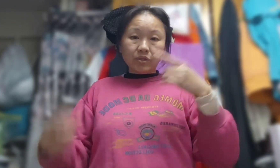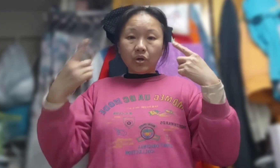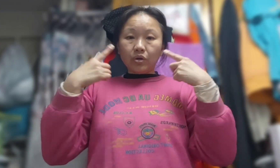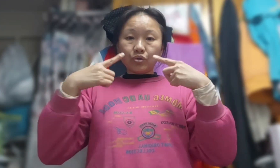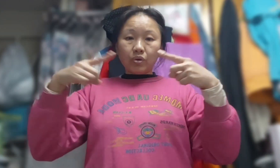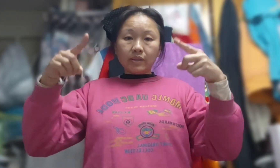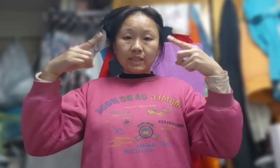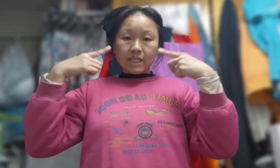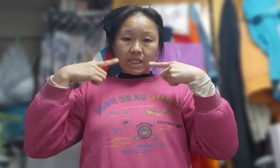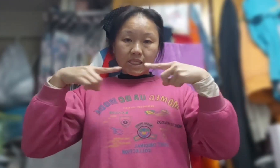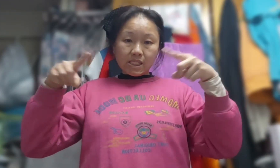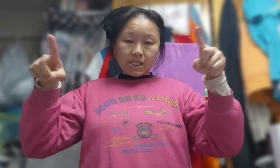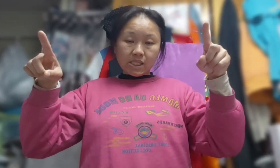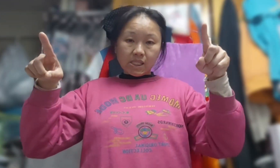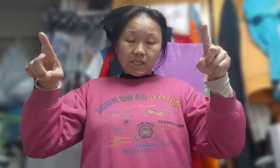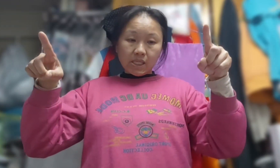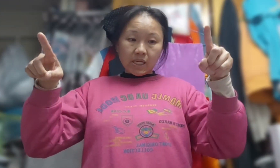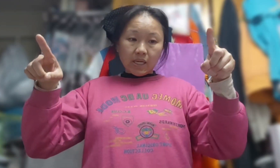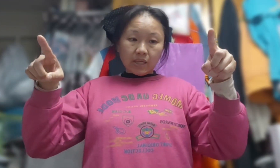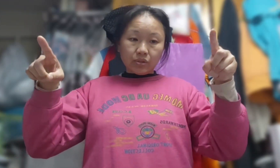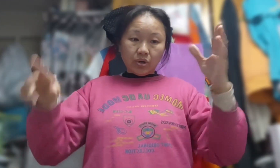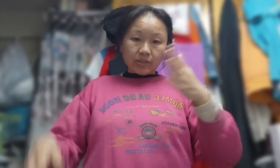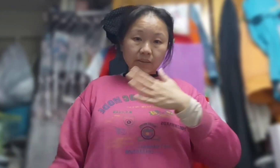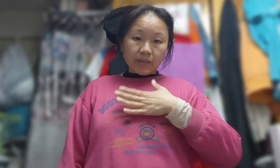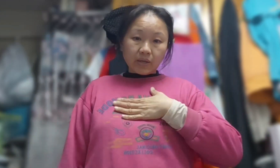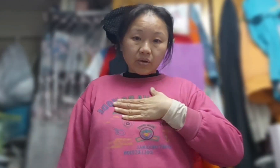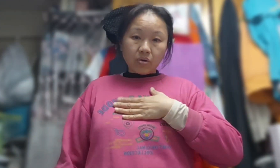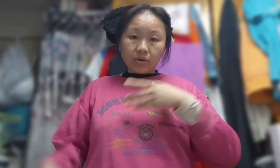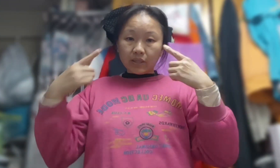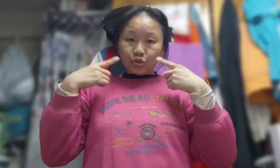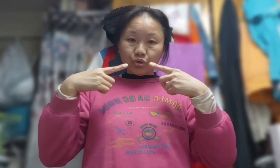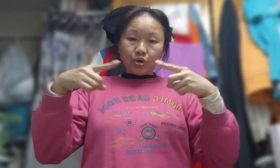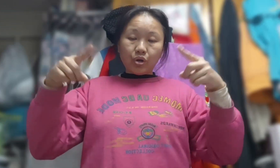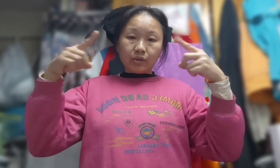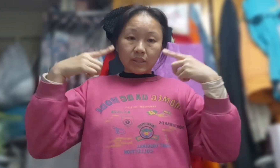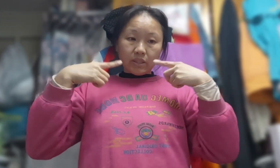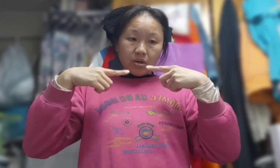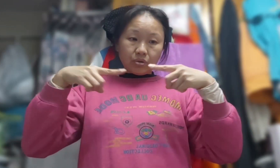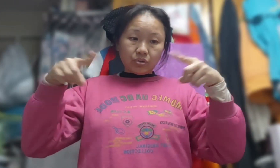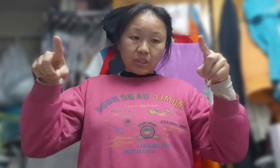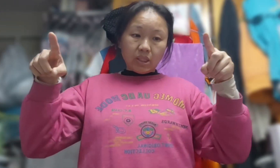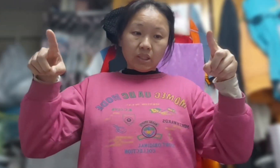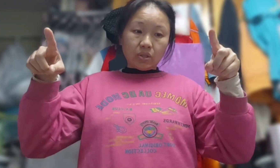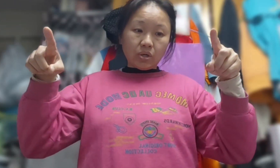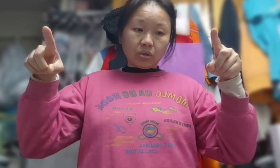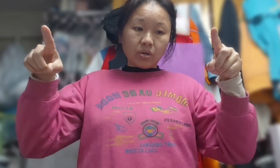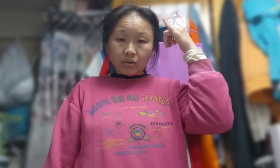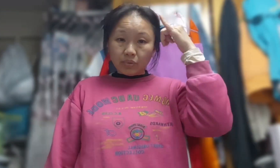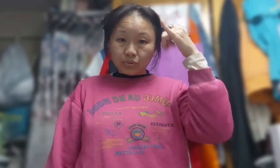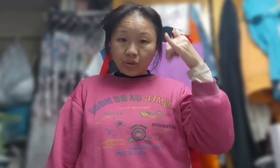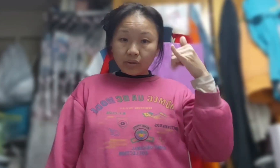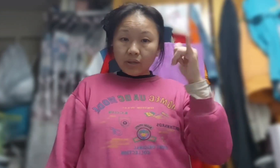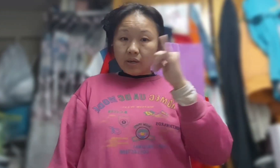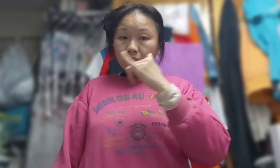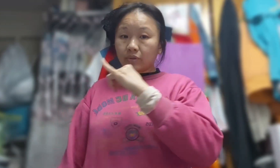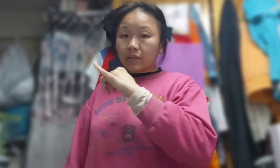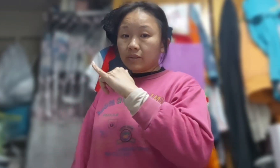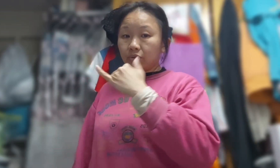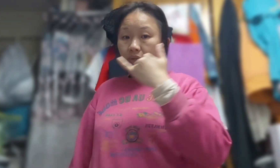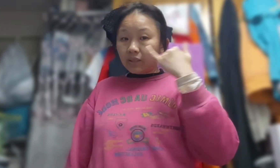唱歌做2次，係啦，掌心嘅我，跟住2次向前唱歌，夢想頭先做緊呢個